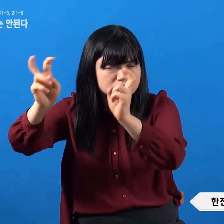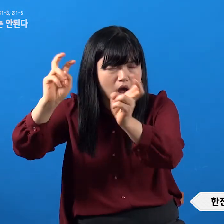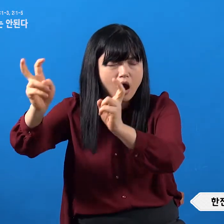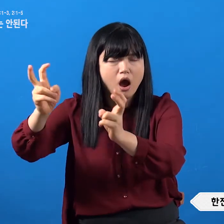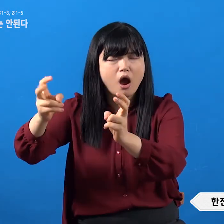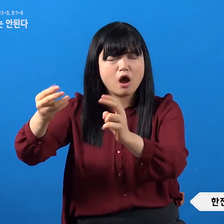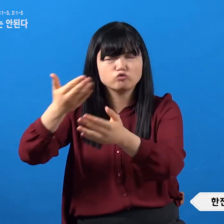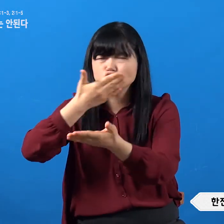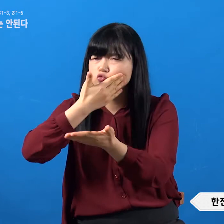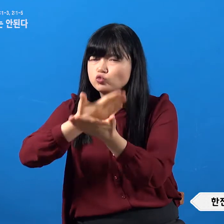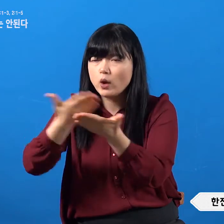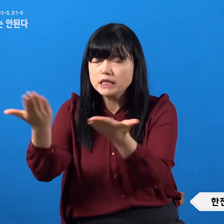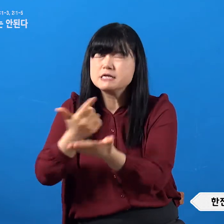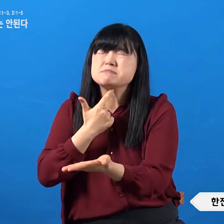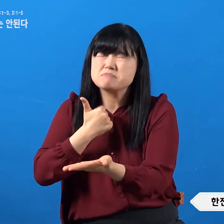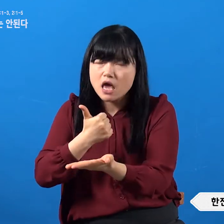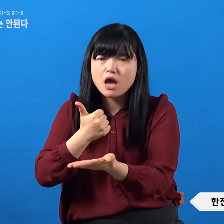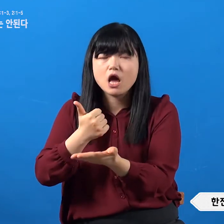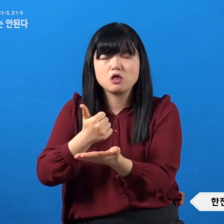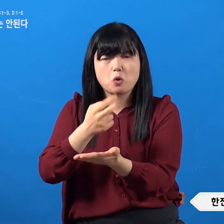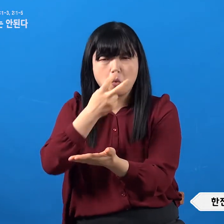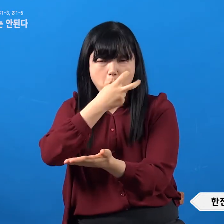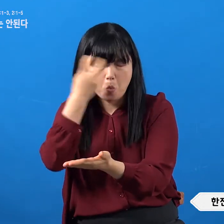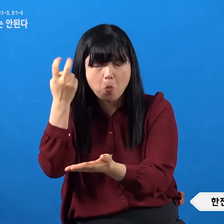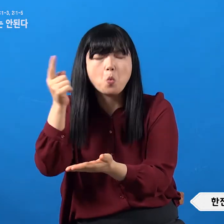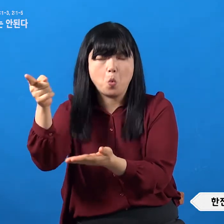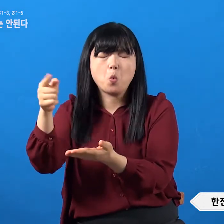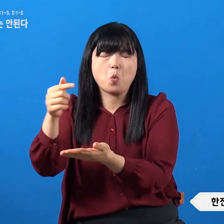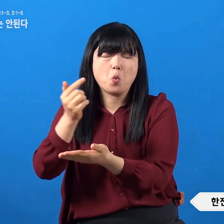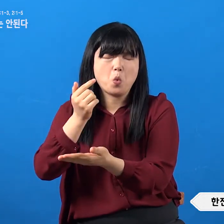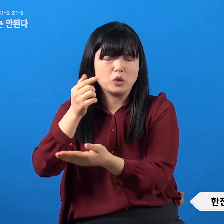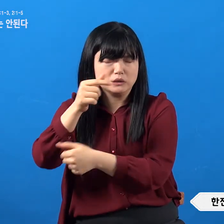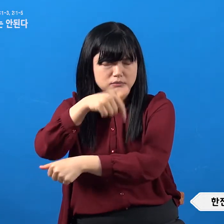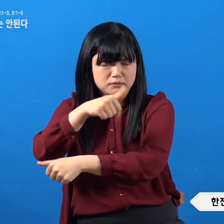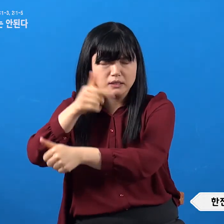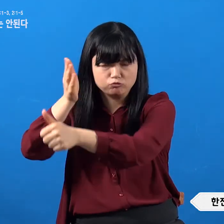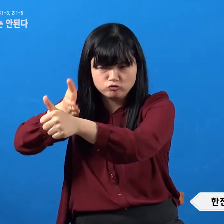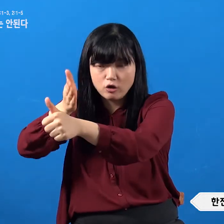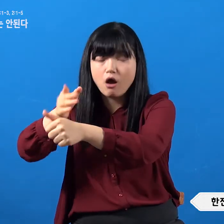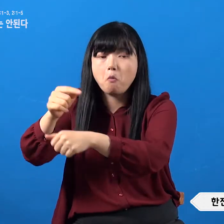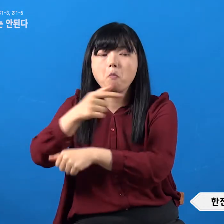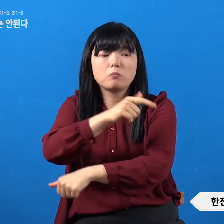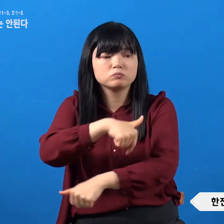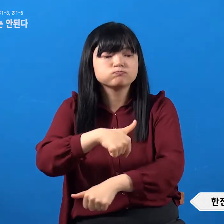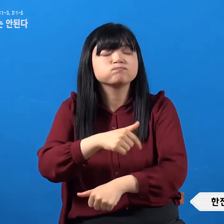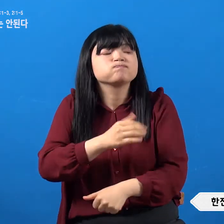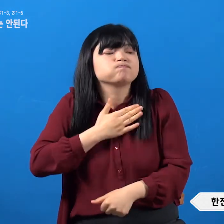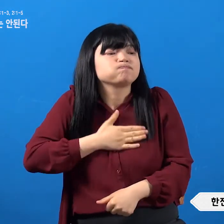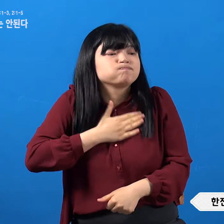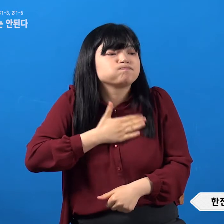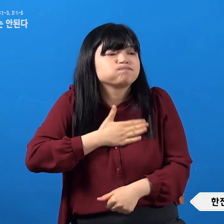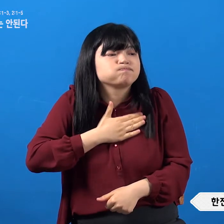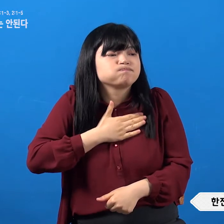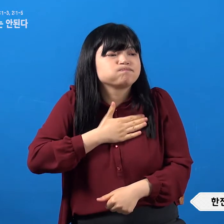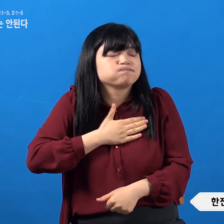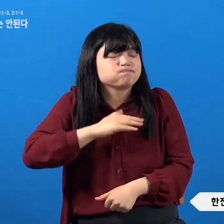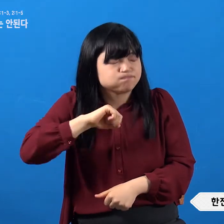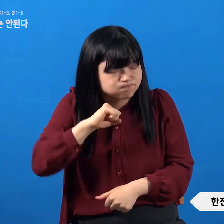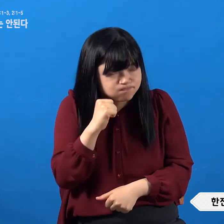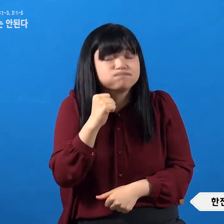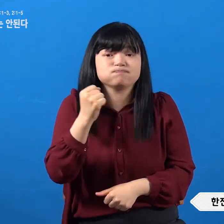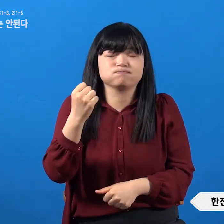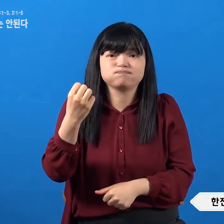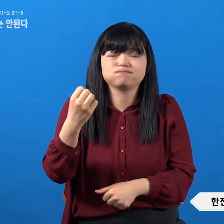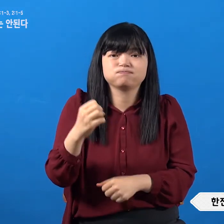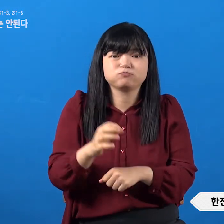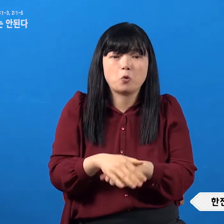회사에서 중력도 여기만 그런 훌륭한 분입니다. 그래서 부탁을 했더니 그 집사님이 흔쾌히 승낙을